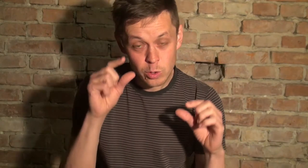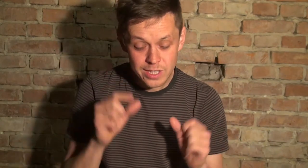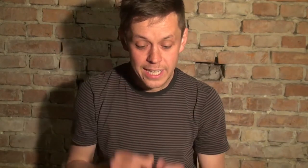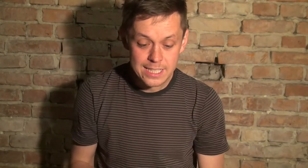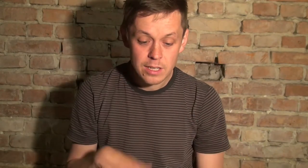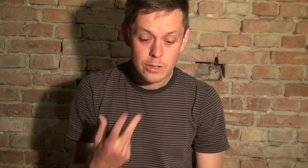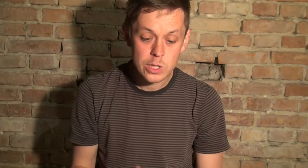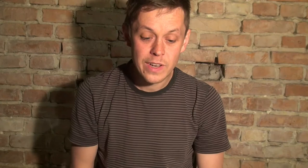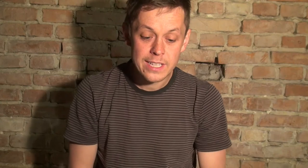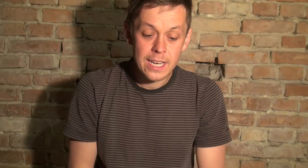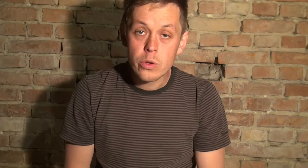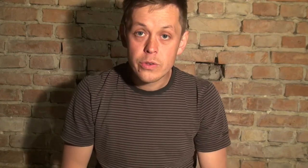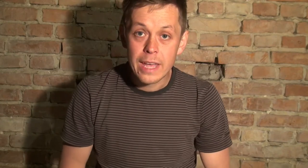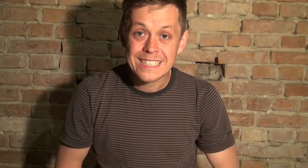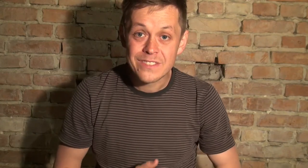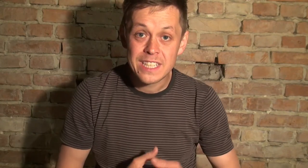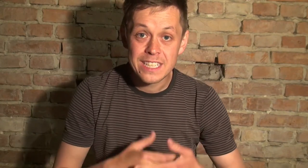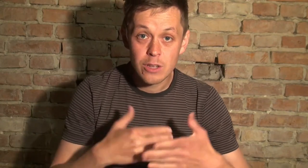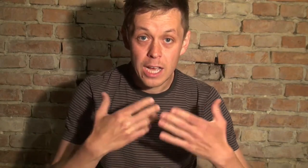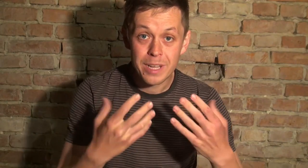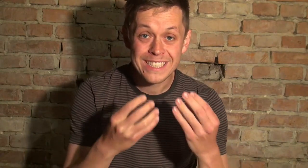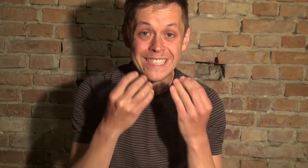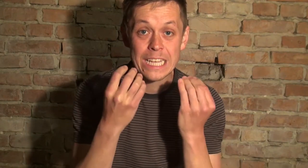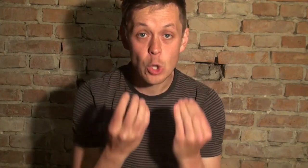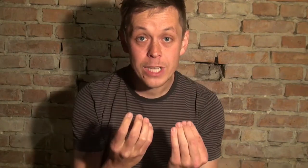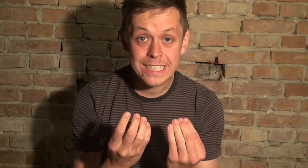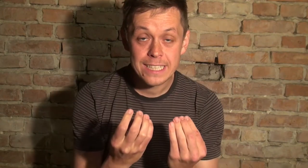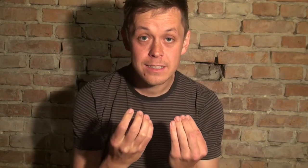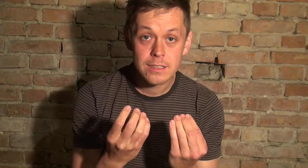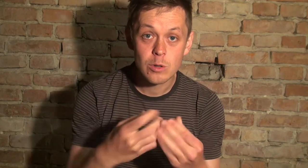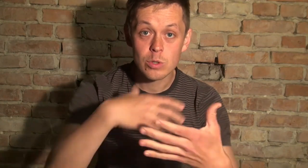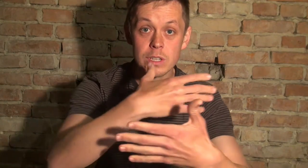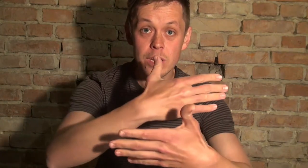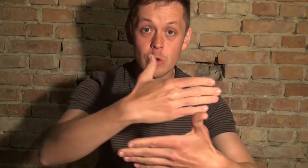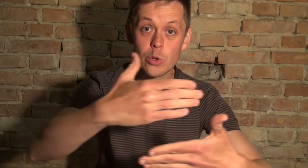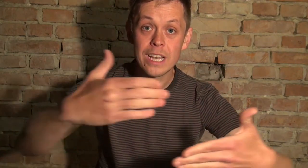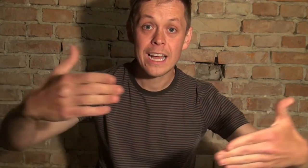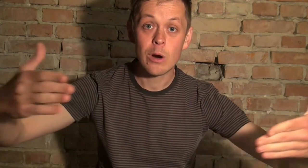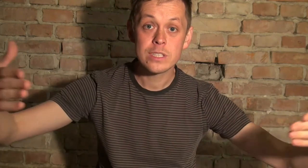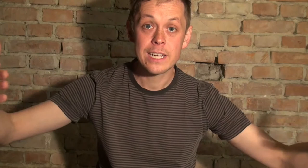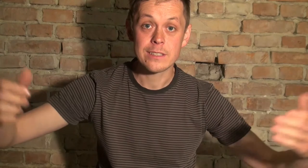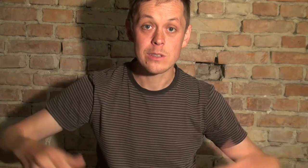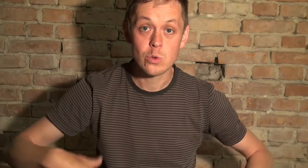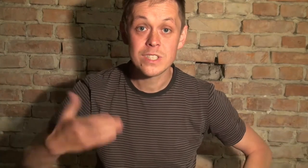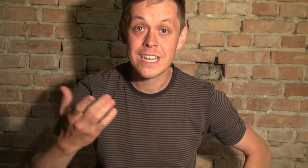kurzer Text, nur zwei Teile. Und es ist wichtig noch einmal, dass ihr sehr deutlich singt und Töne lange aushaltet, so sie denn lange